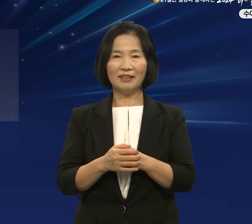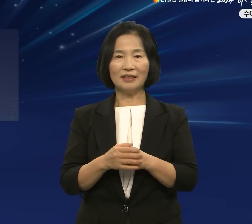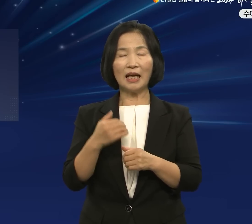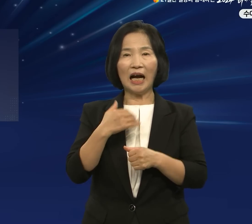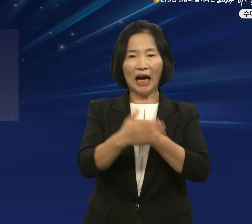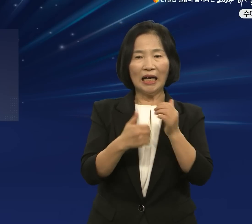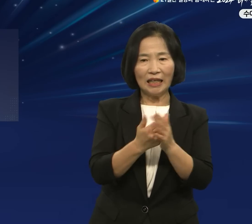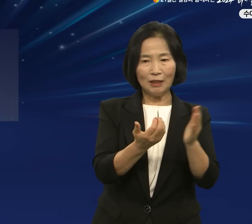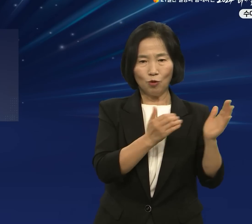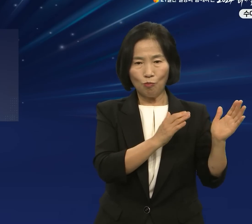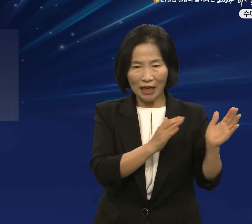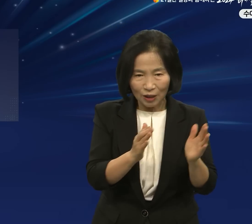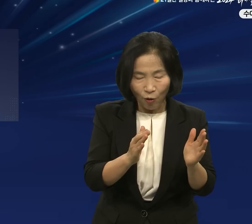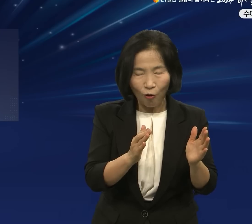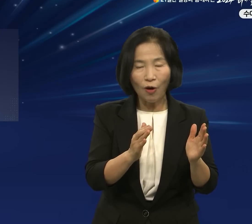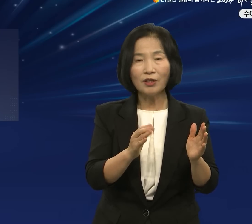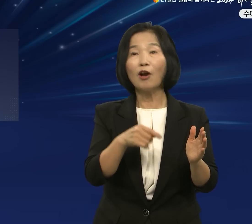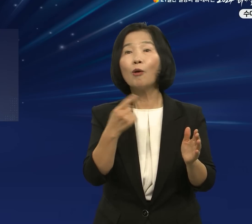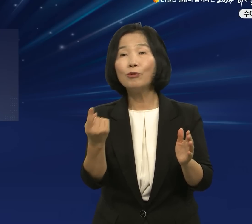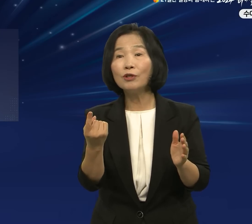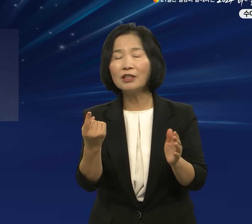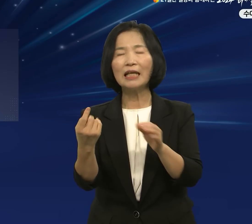아멘 하시기 바랍니다.